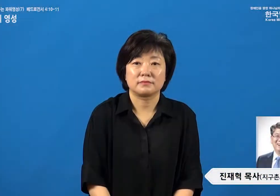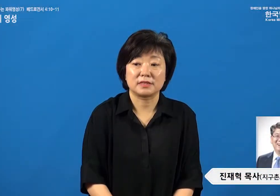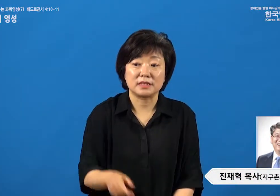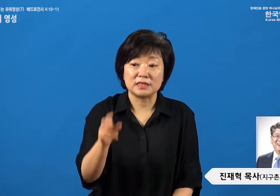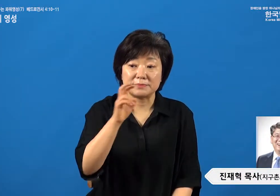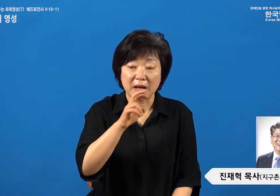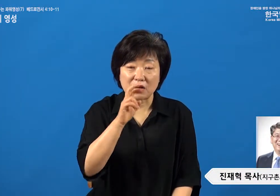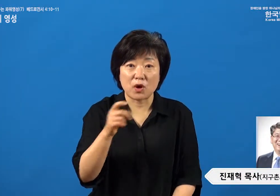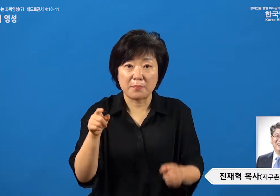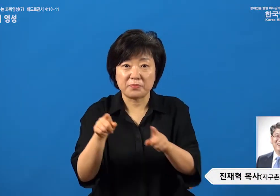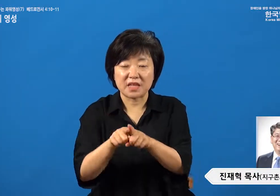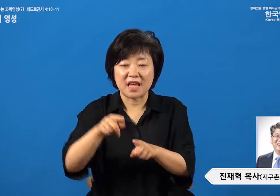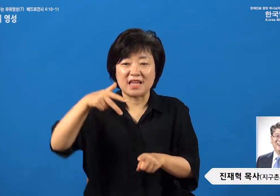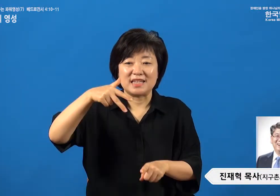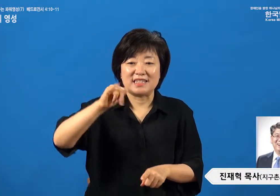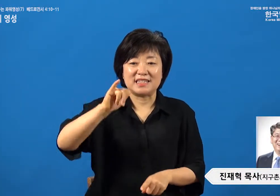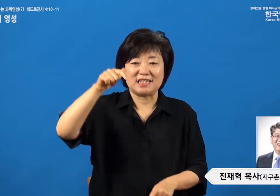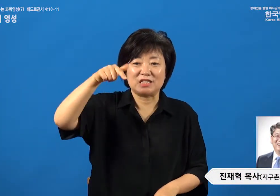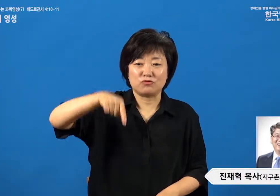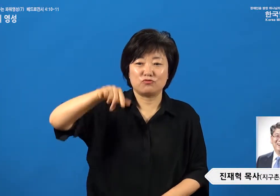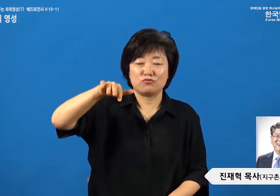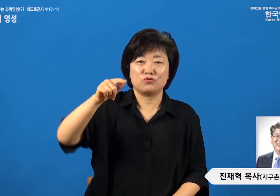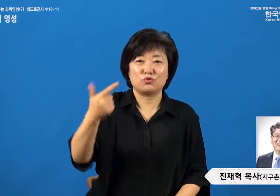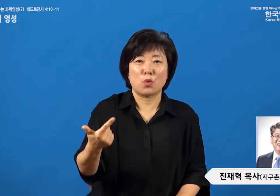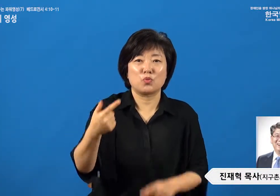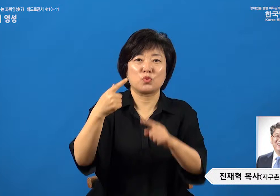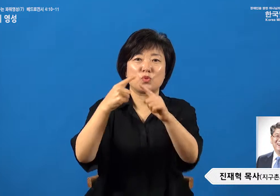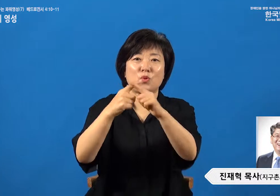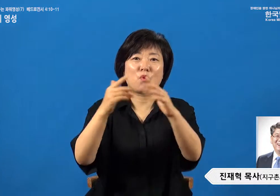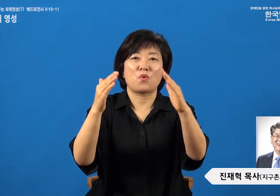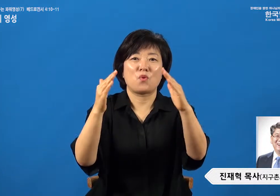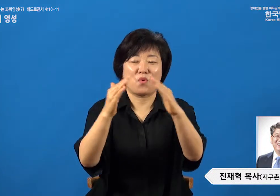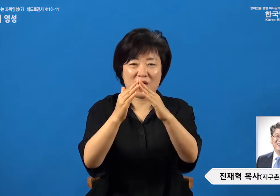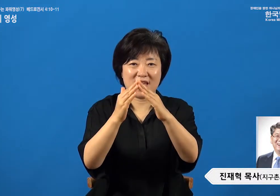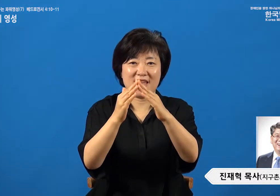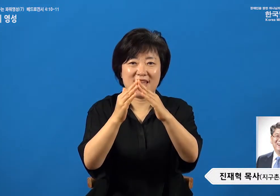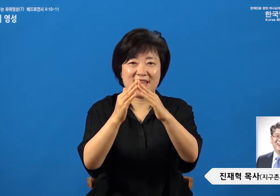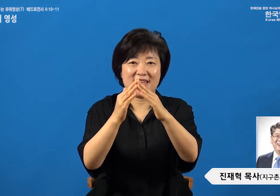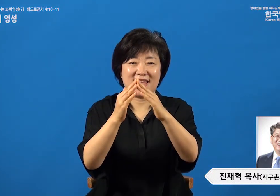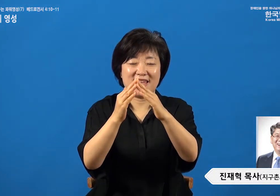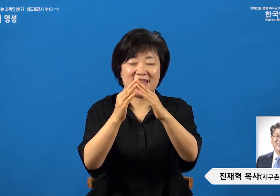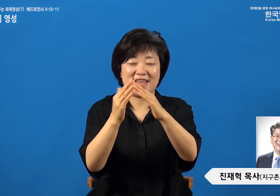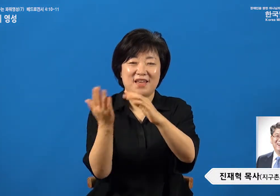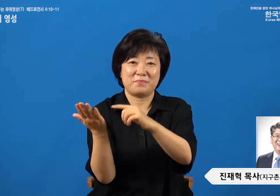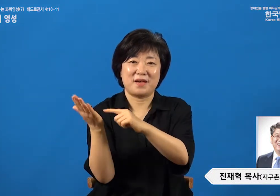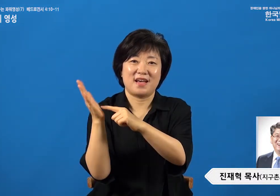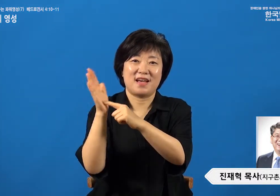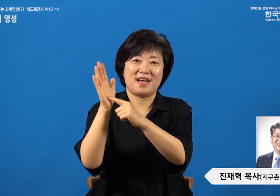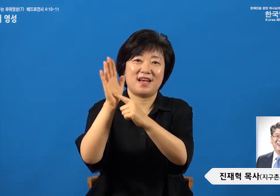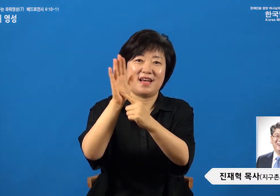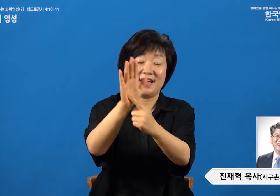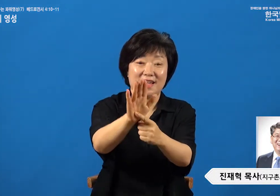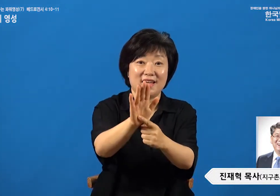음악과 함께 저기서 지구촌 교회 이렇게 나타나는 것이 원래 쓰여진